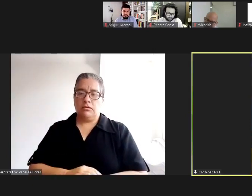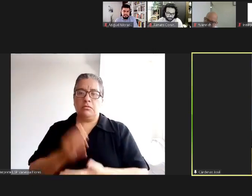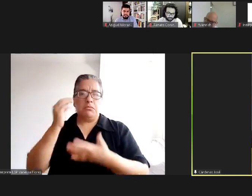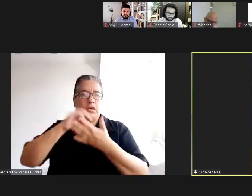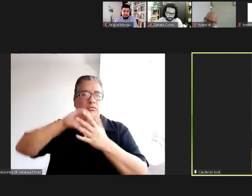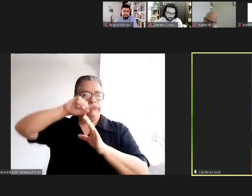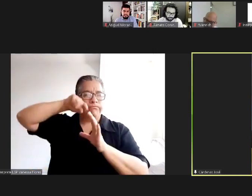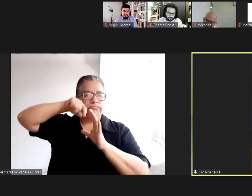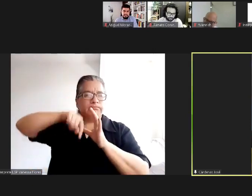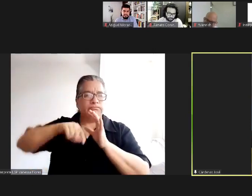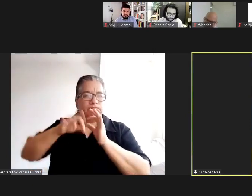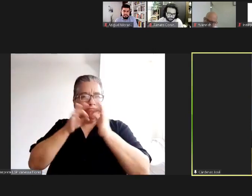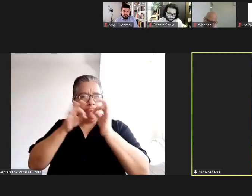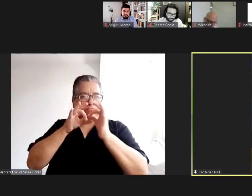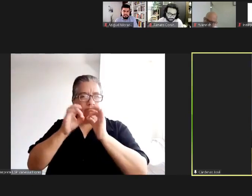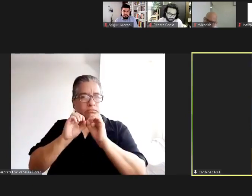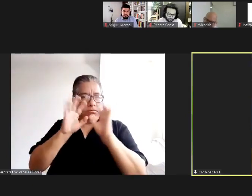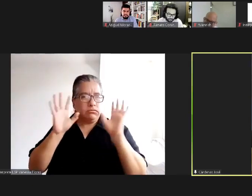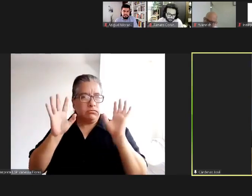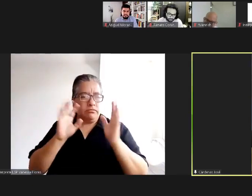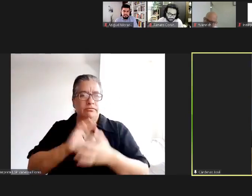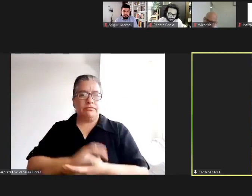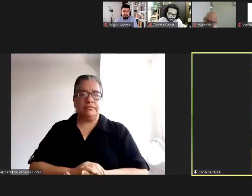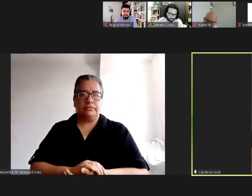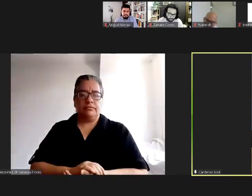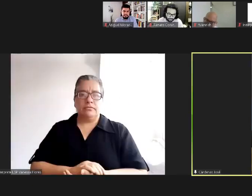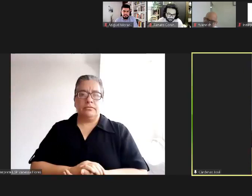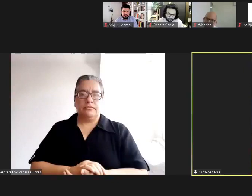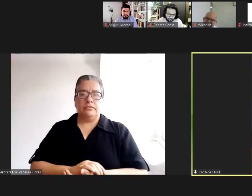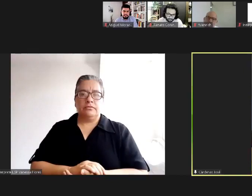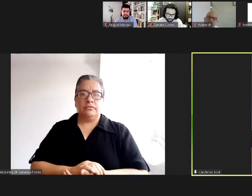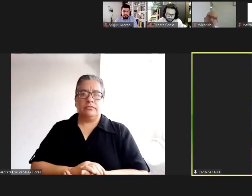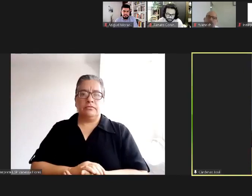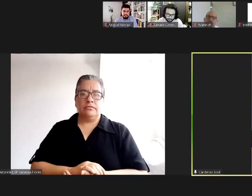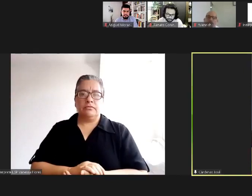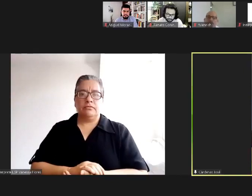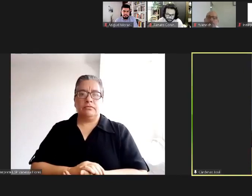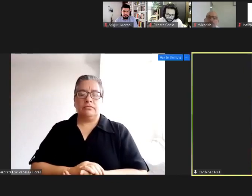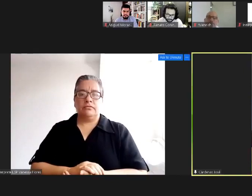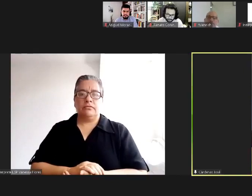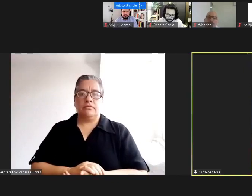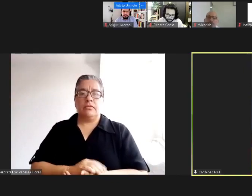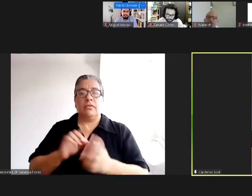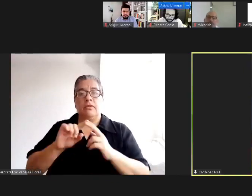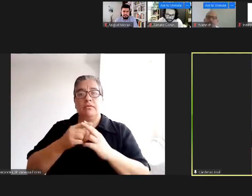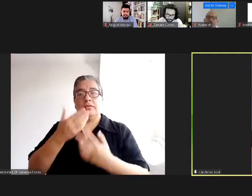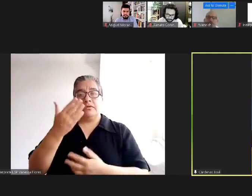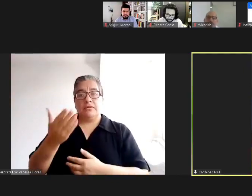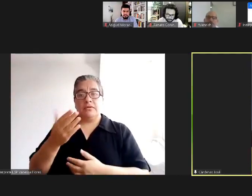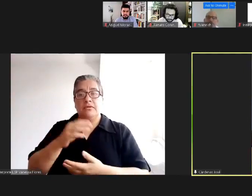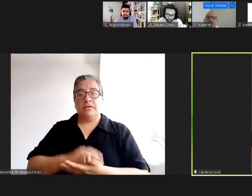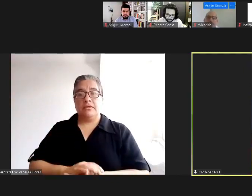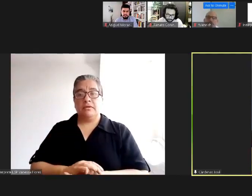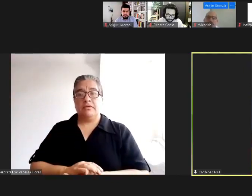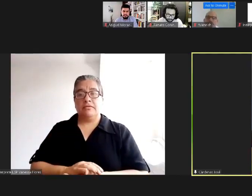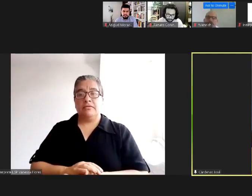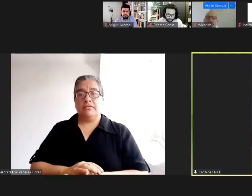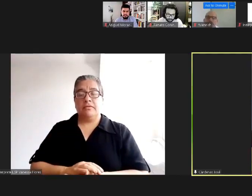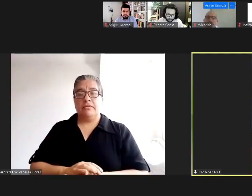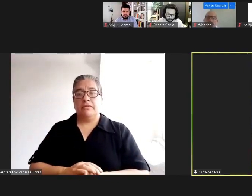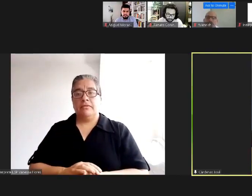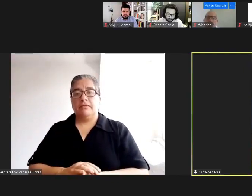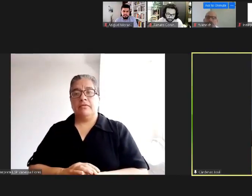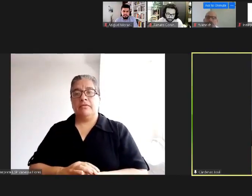más detallada. Empezamos con Fausto Dienrich, director de Derecho de Autor de Indecopi, a